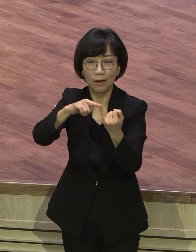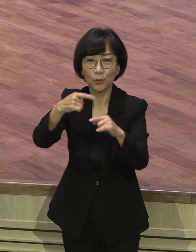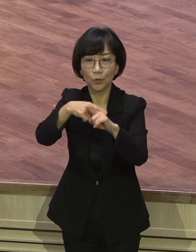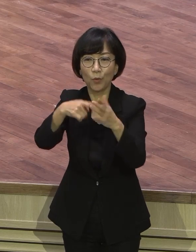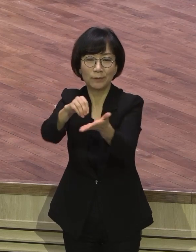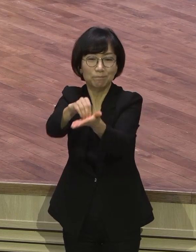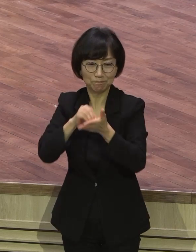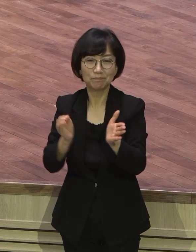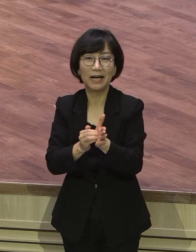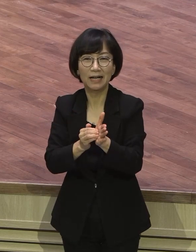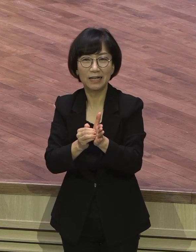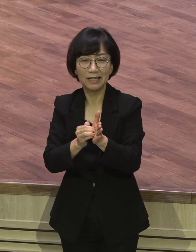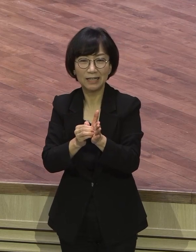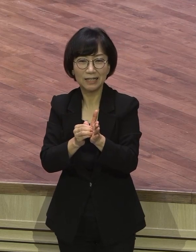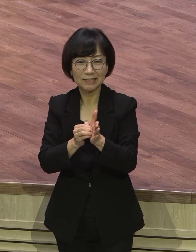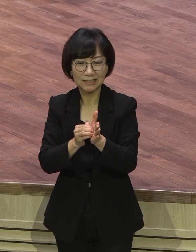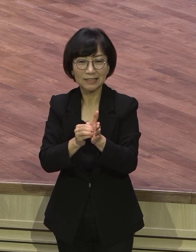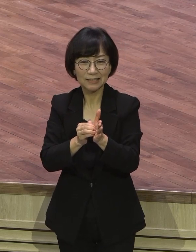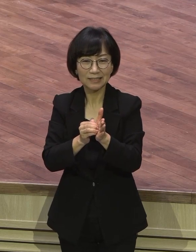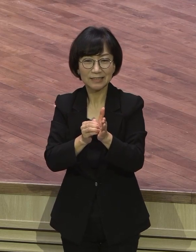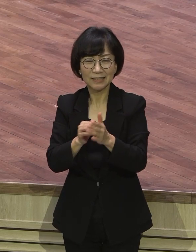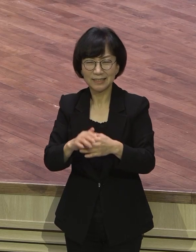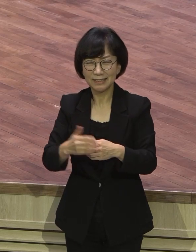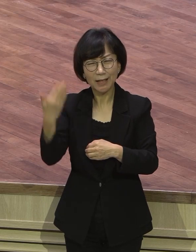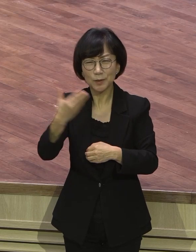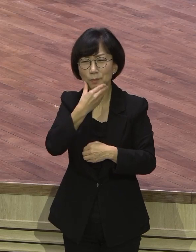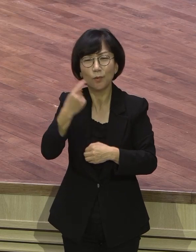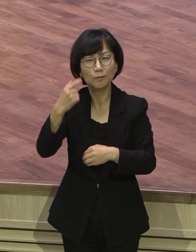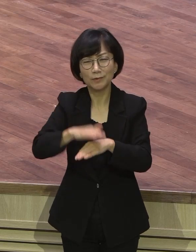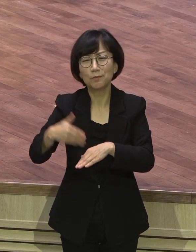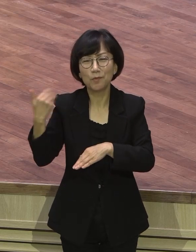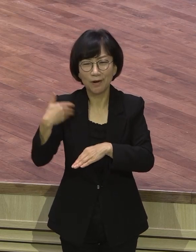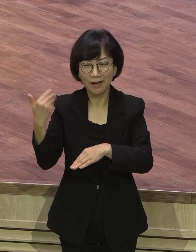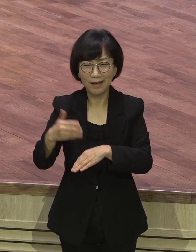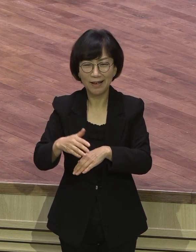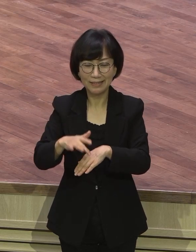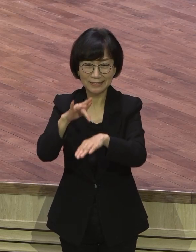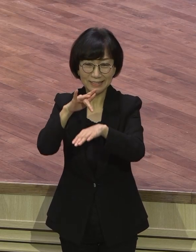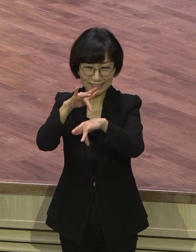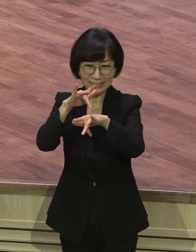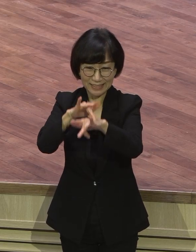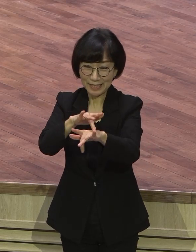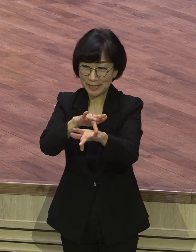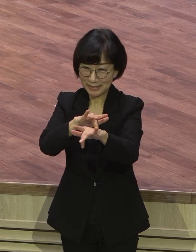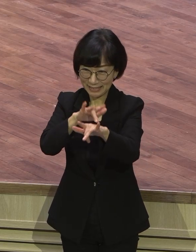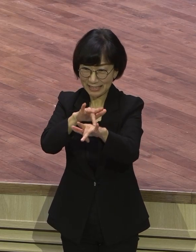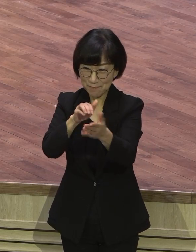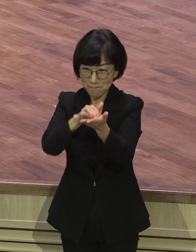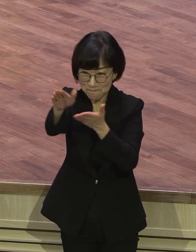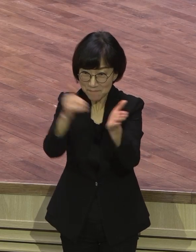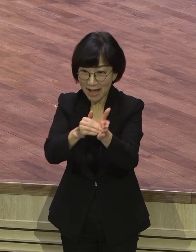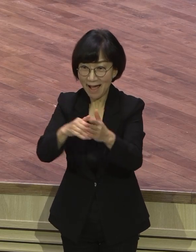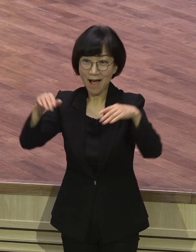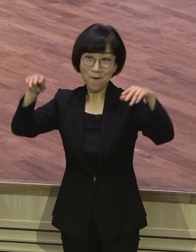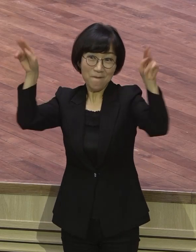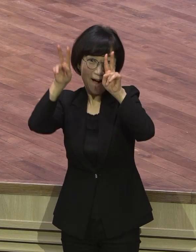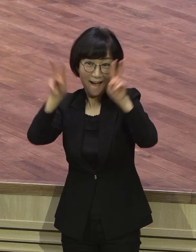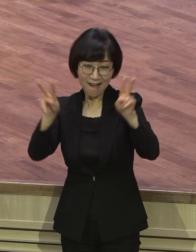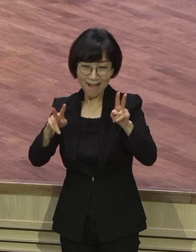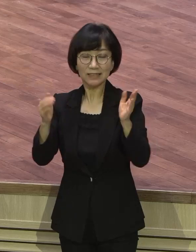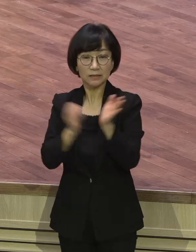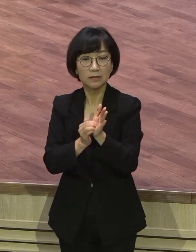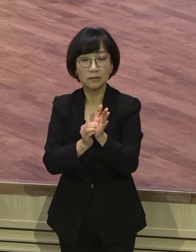우리는 더 이상 뭘 모르니까 그래서 귀신 나갔구나 치대했다 아이고 감사하게 눈물줄줄 흘리고 교회 와서